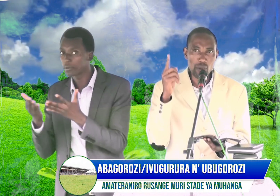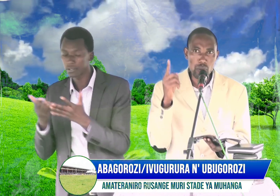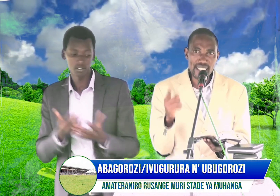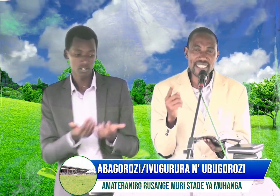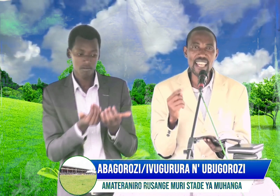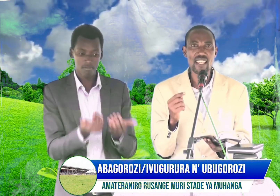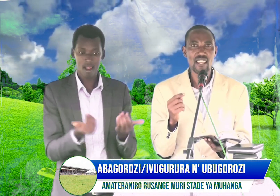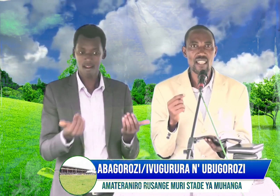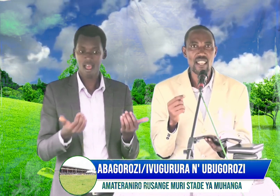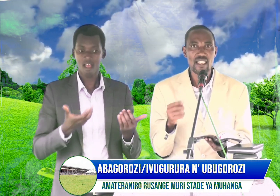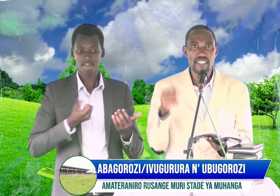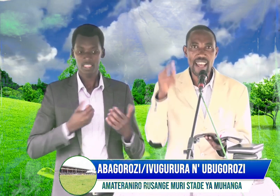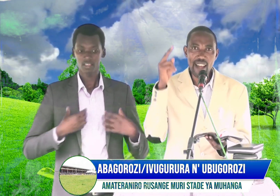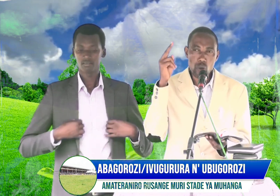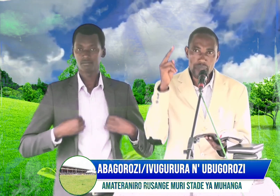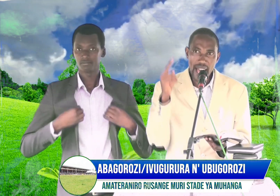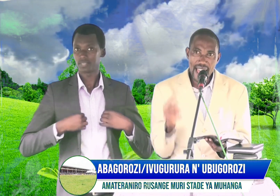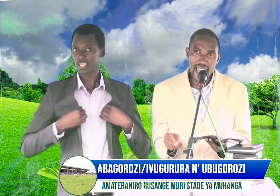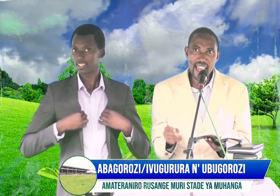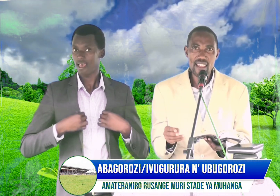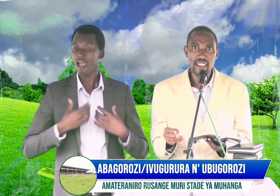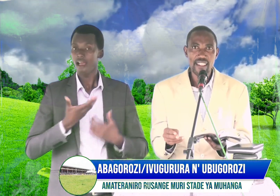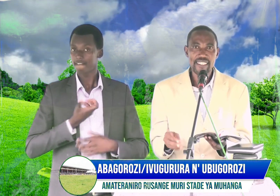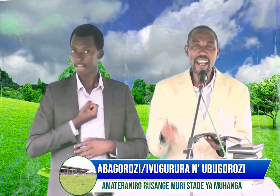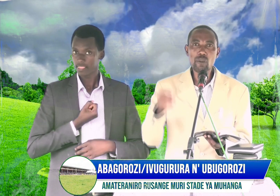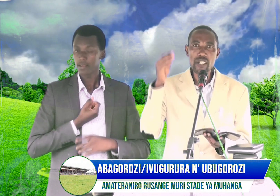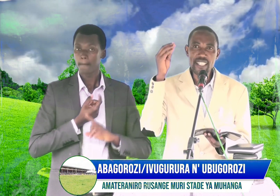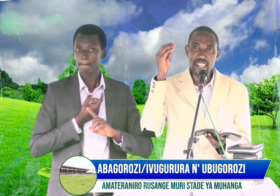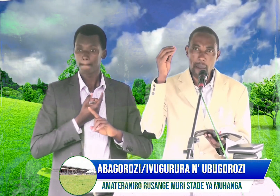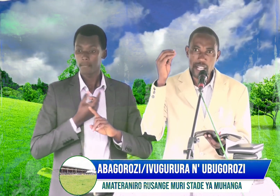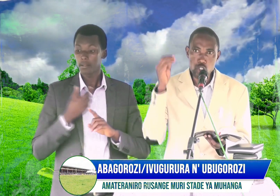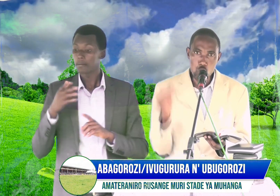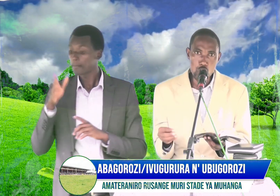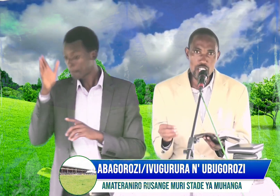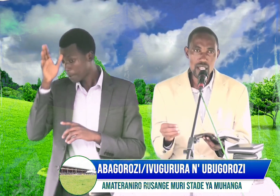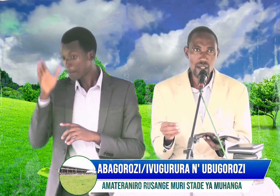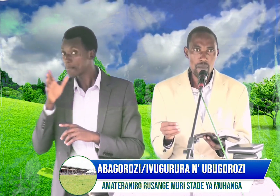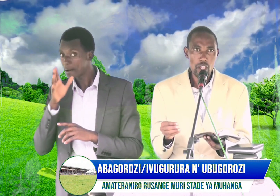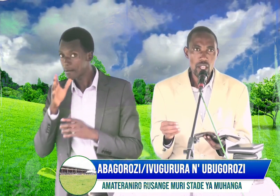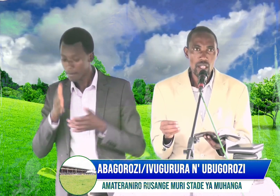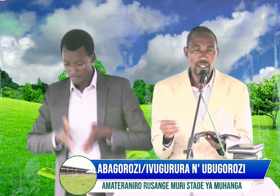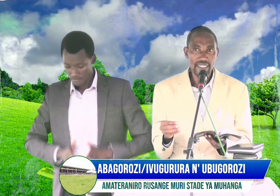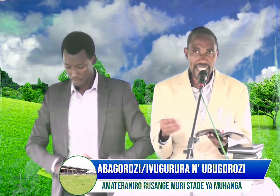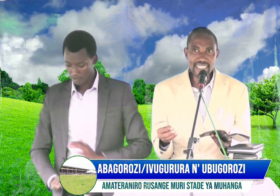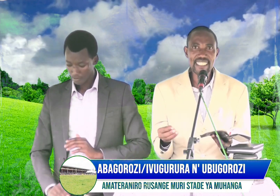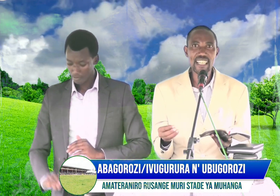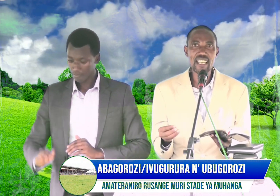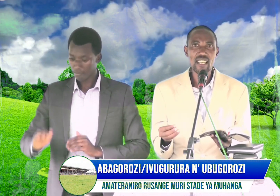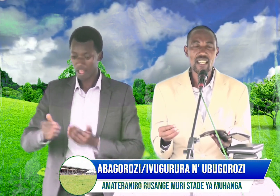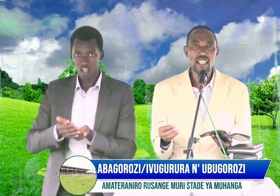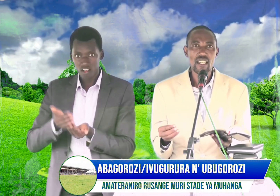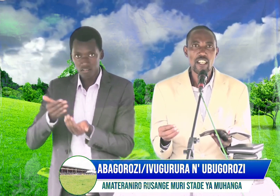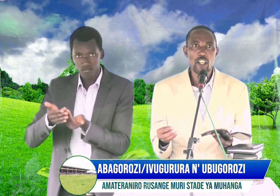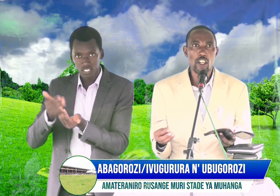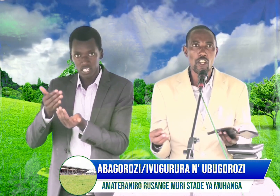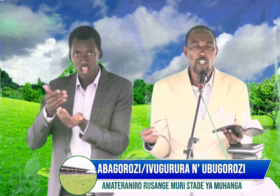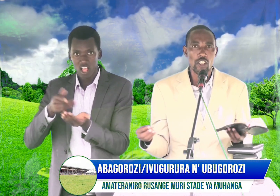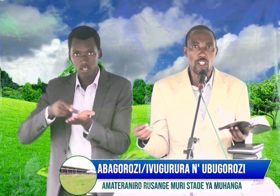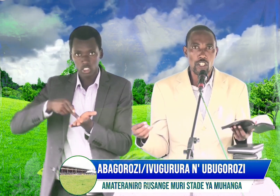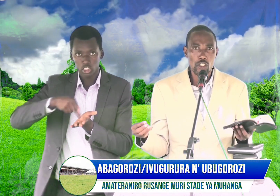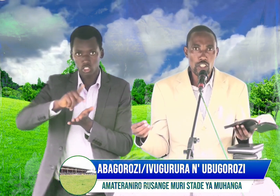by'ukuri yarakureze, yarakubyaye, yarakuririye amashuri, ndetse